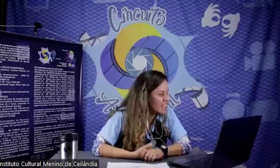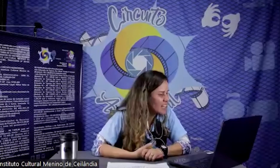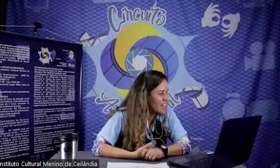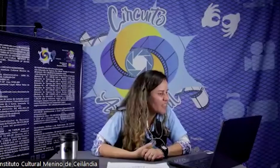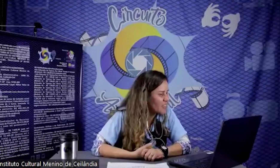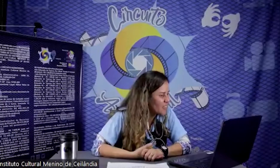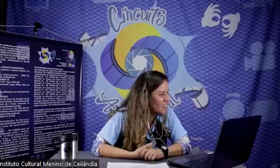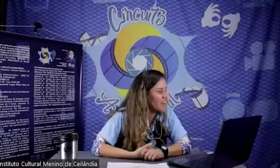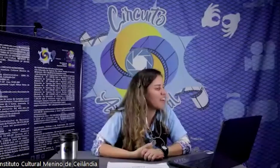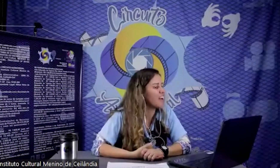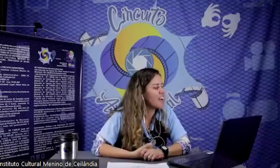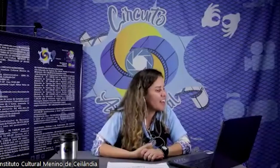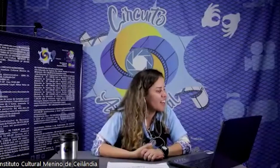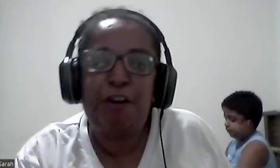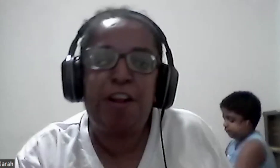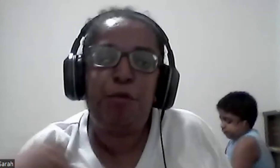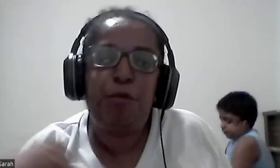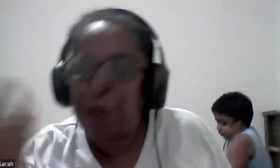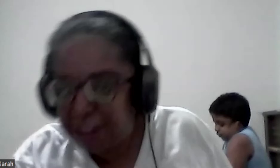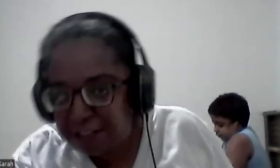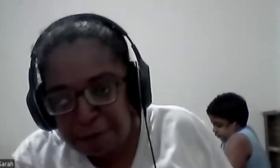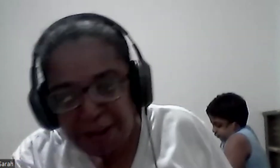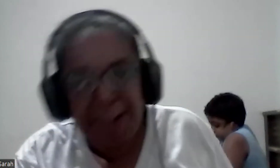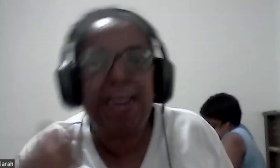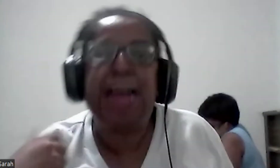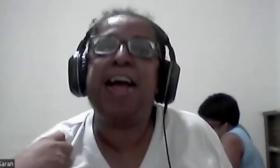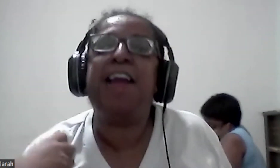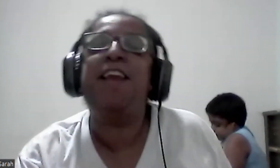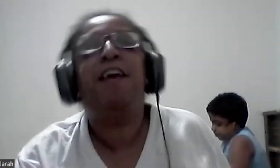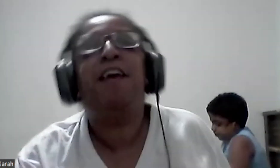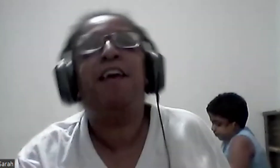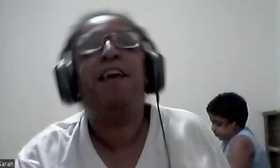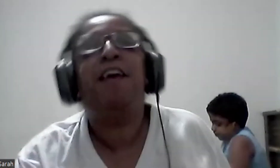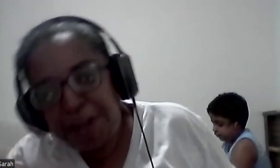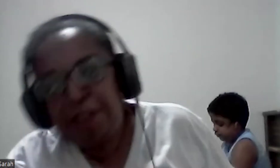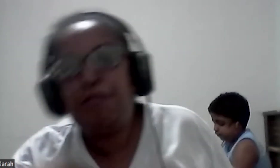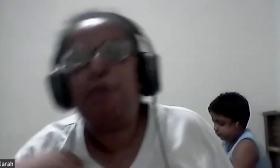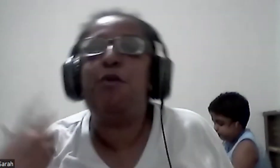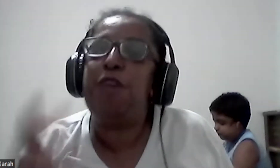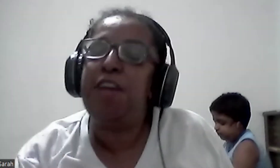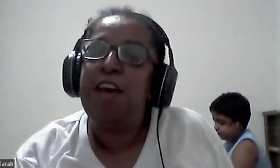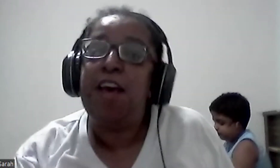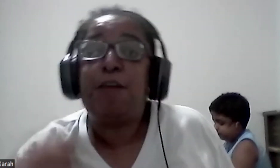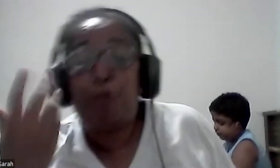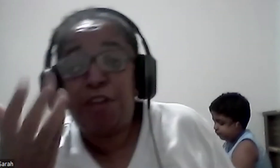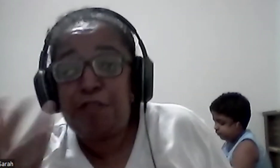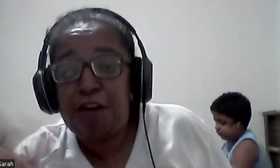essa entrevista, falei da minha história, do meu processo de maternidade, né? Como é que foi? Porque